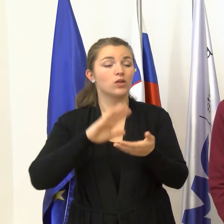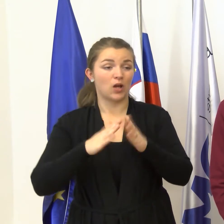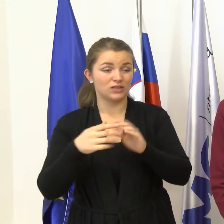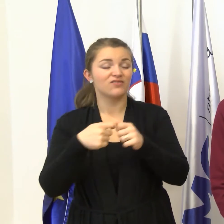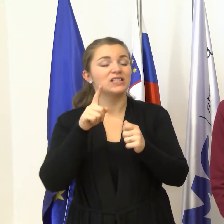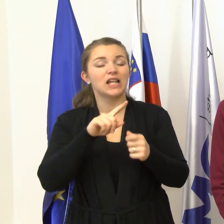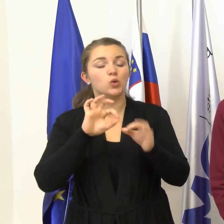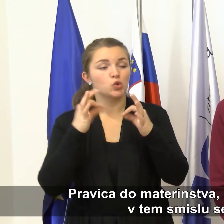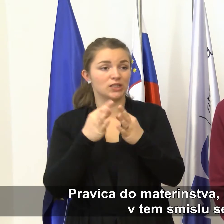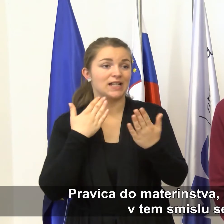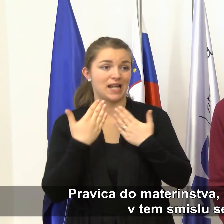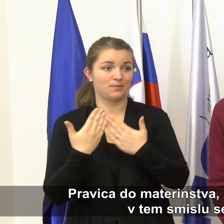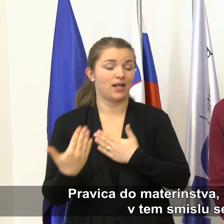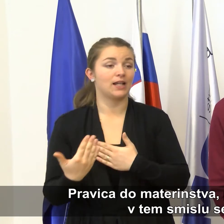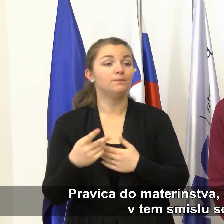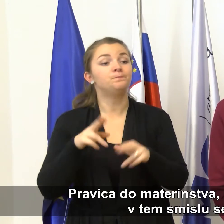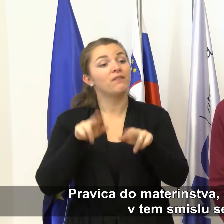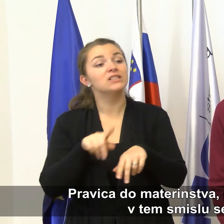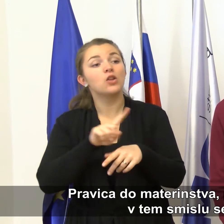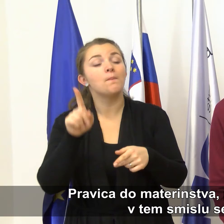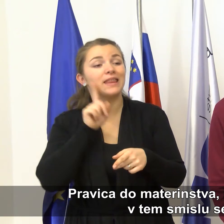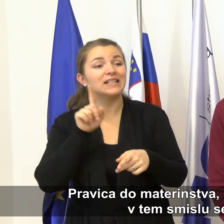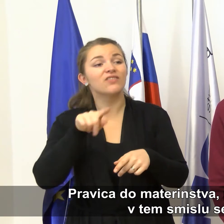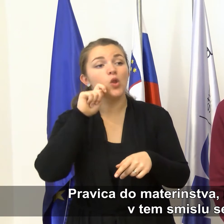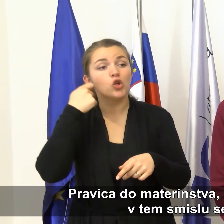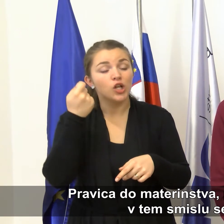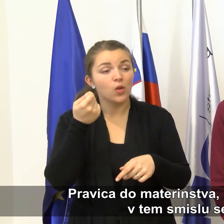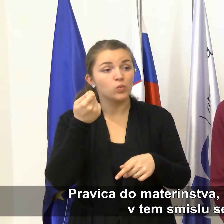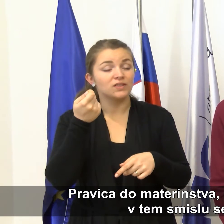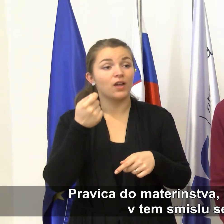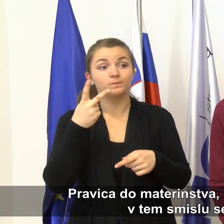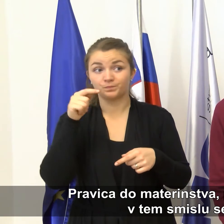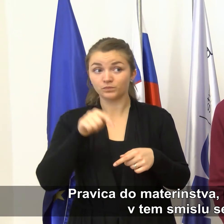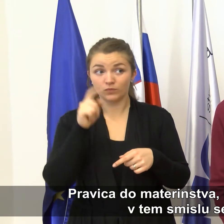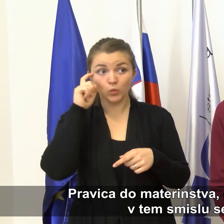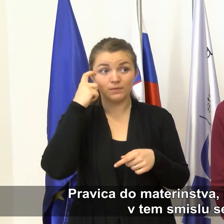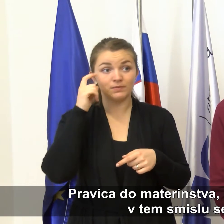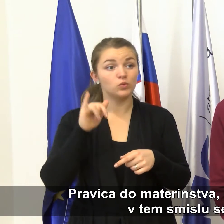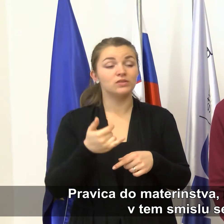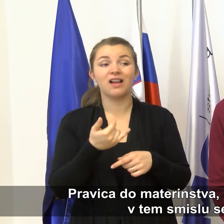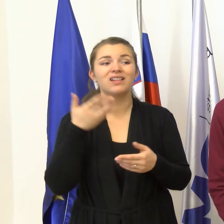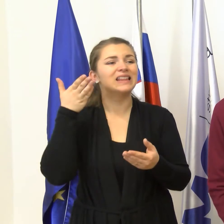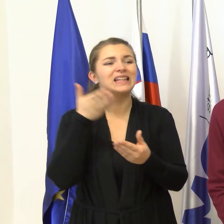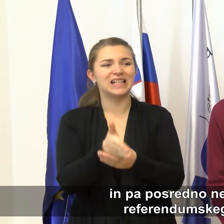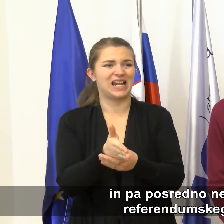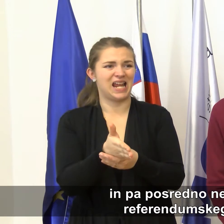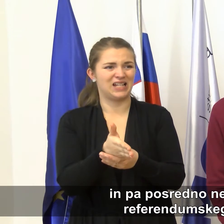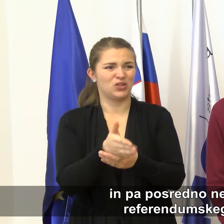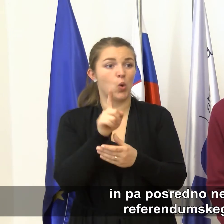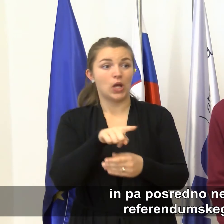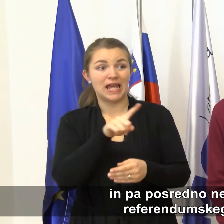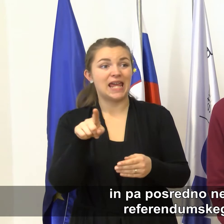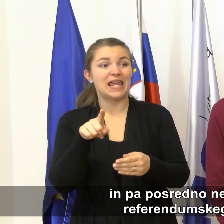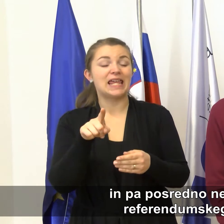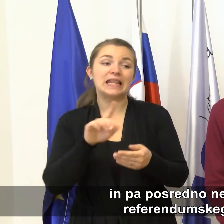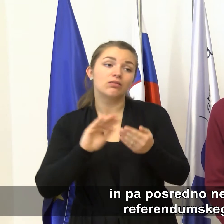razmerjih. Pravica do materinstva, pravica do očetovstva v tem smislu se neposredno in pa